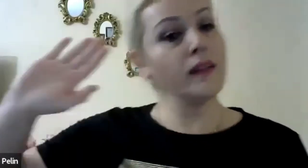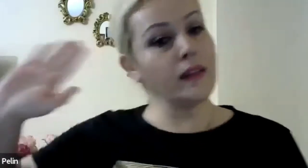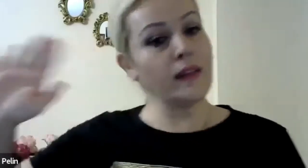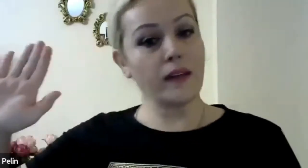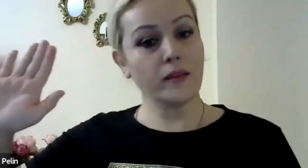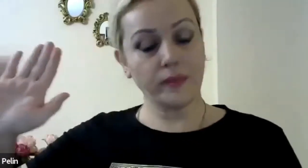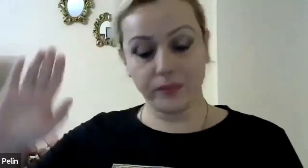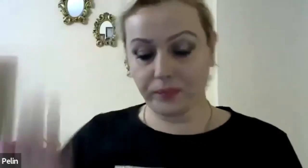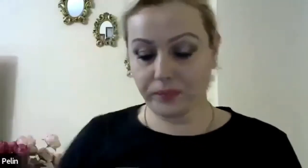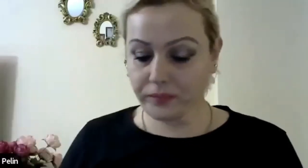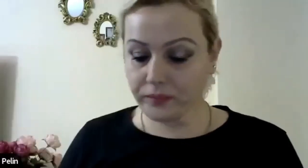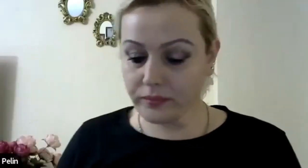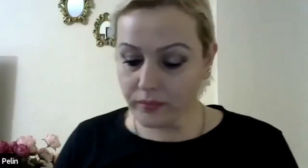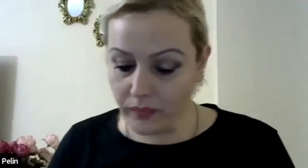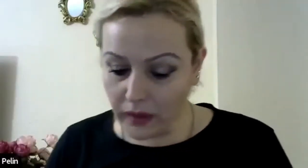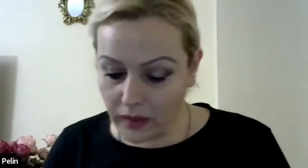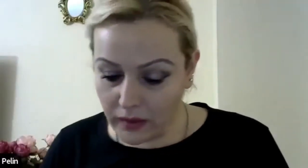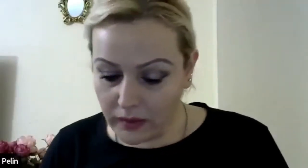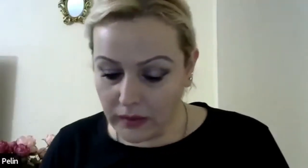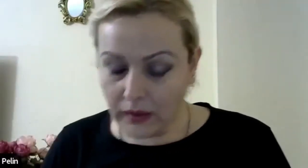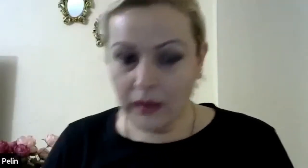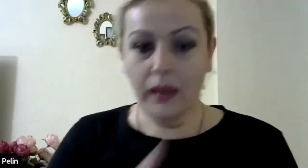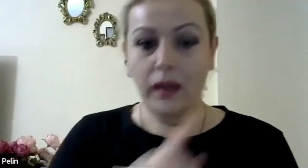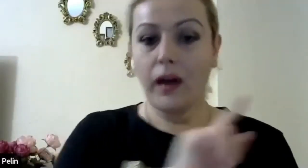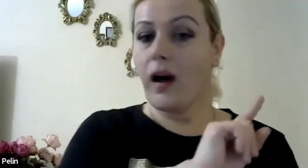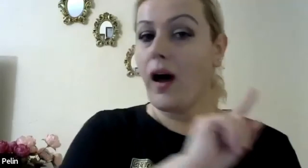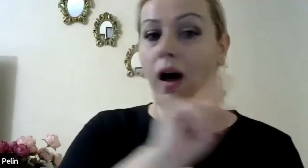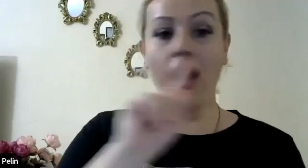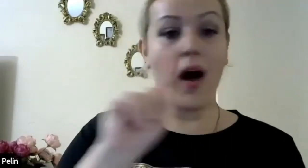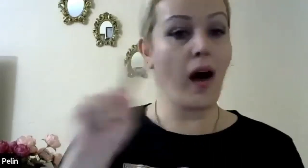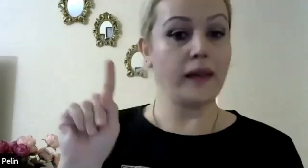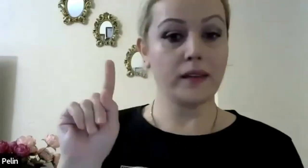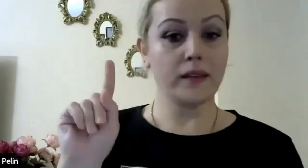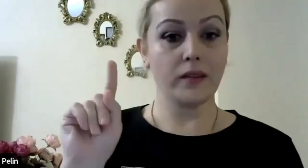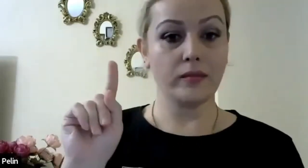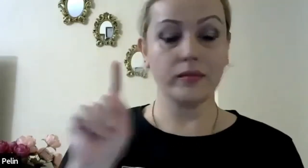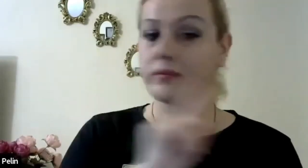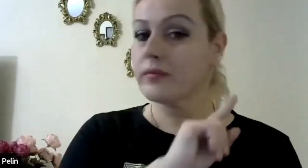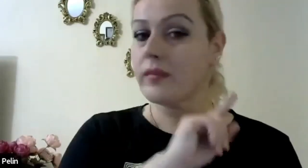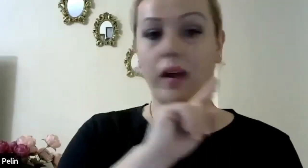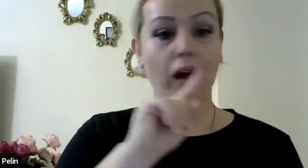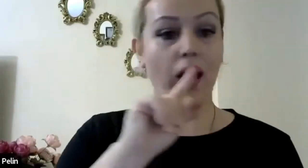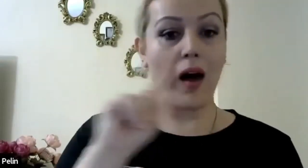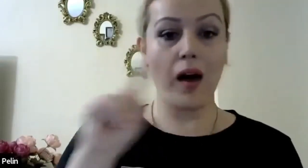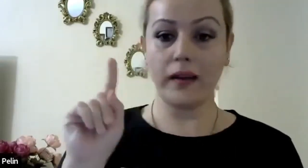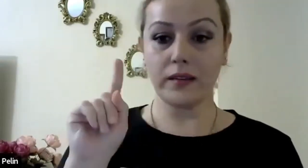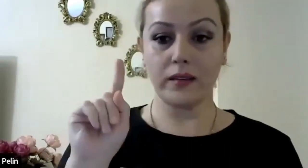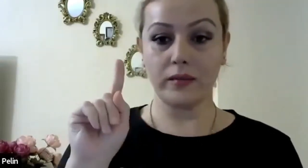gider. Hayır. Hayır.